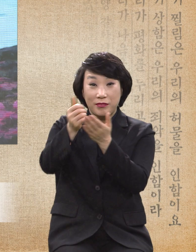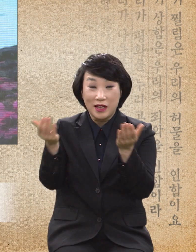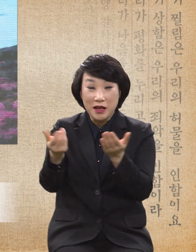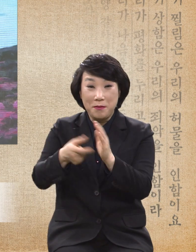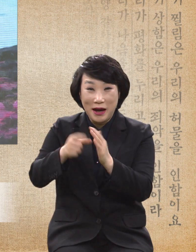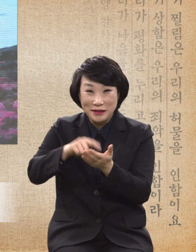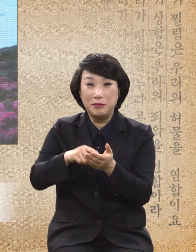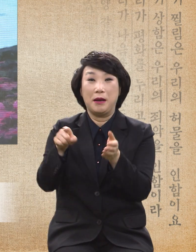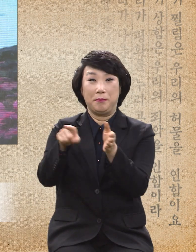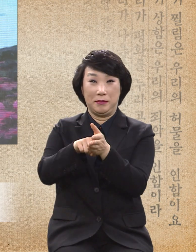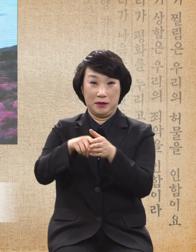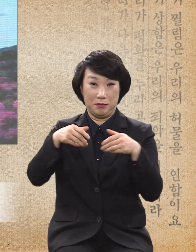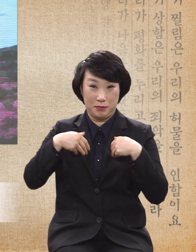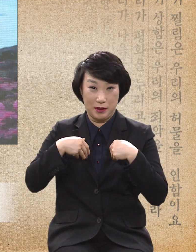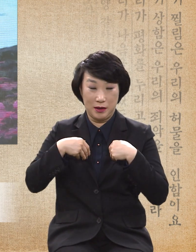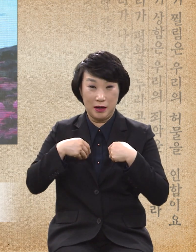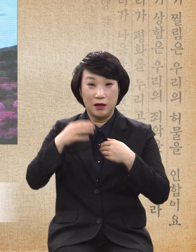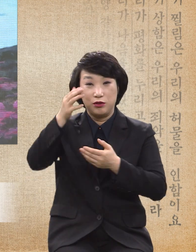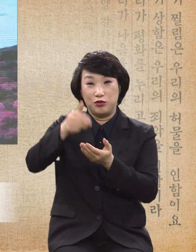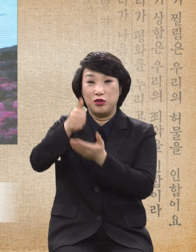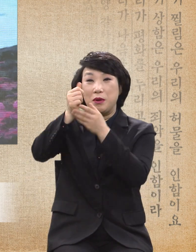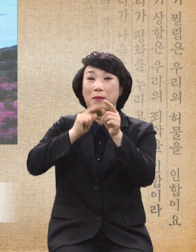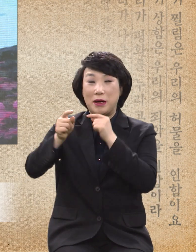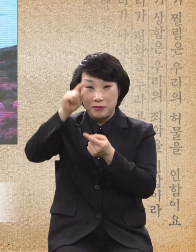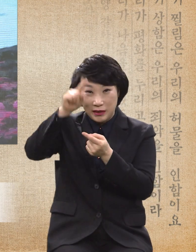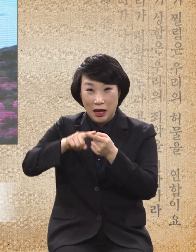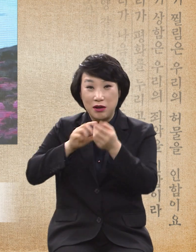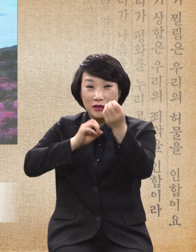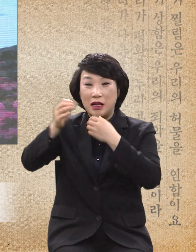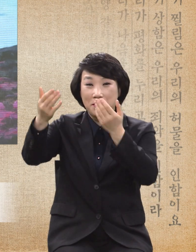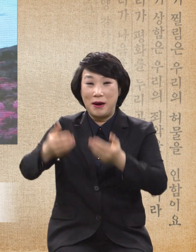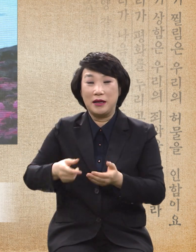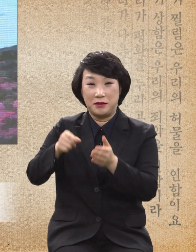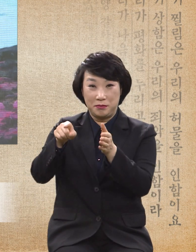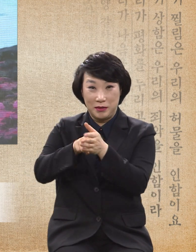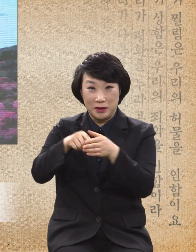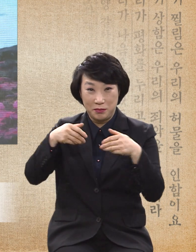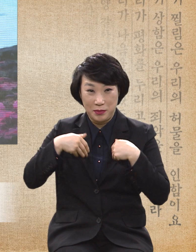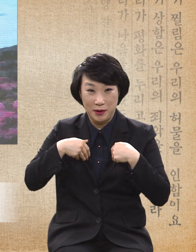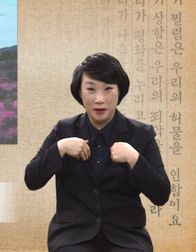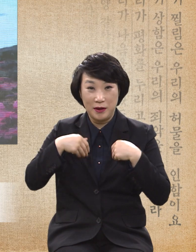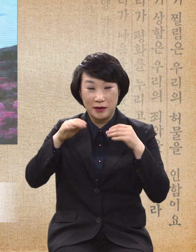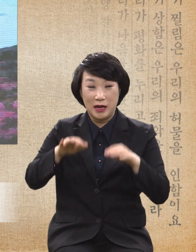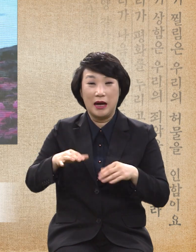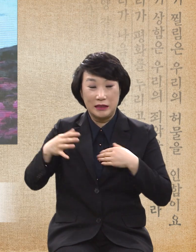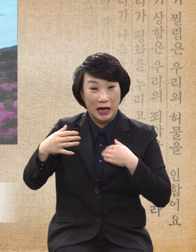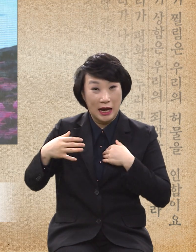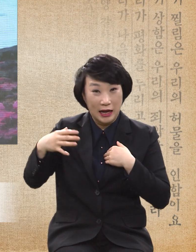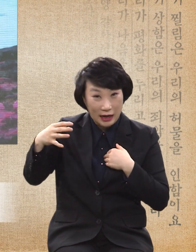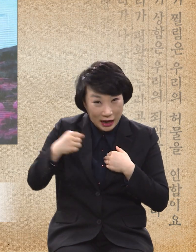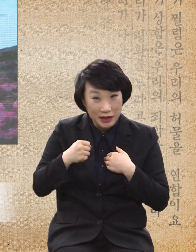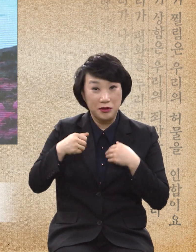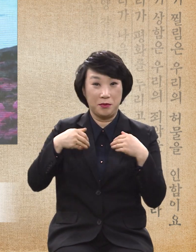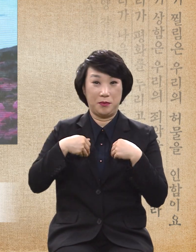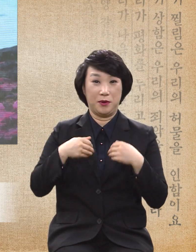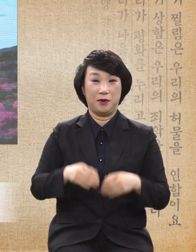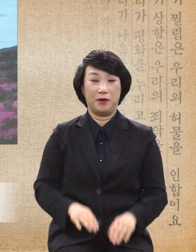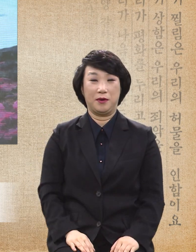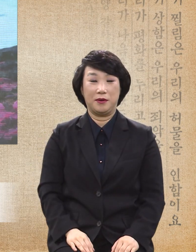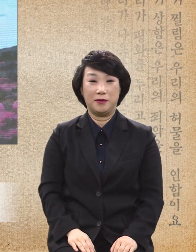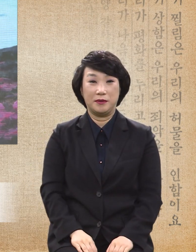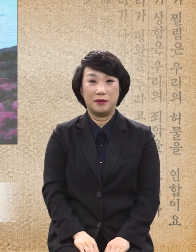일하실 만한 믿음, 말씀에 그대로 이루어질 만한 믿음 있어야 된다.